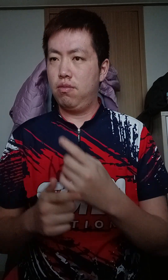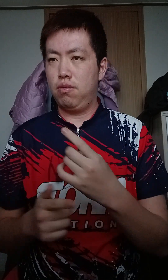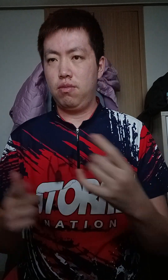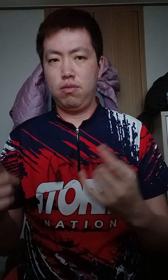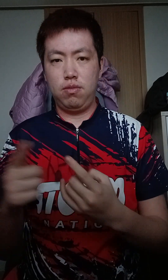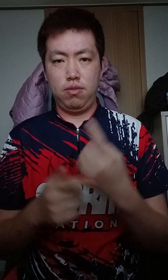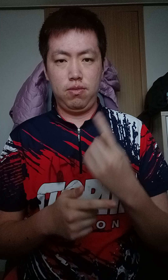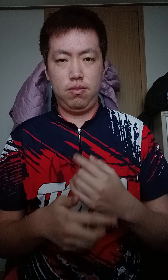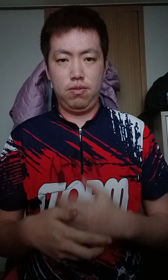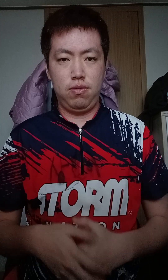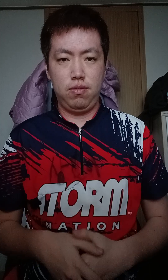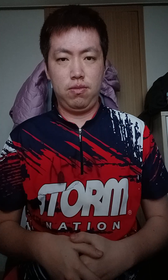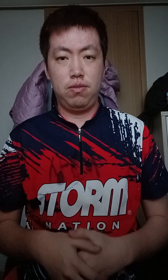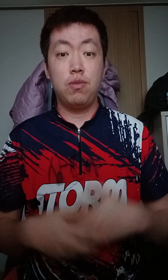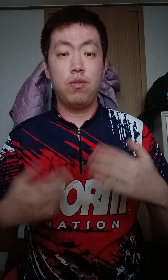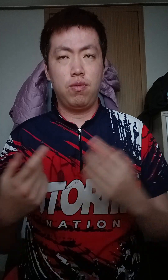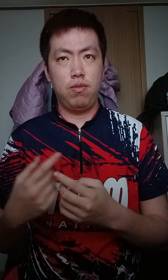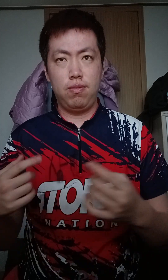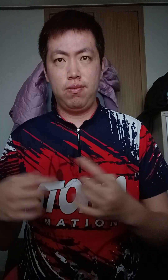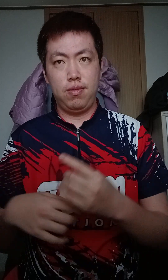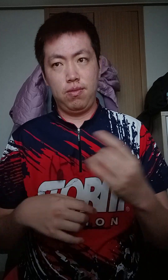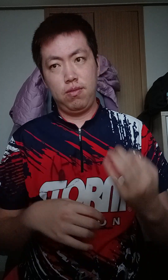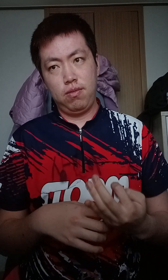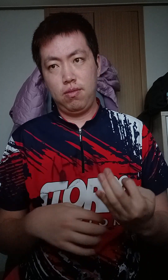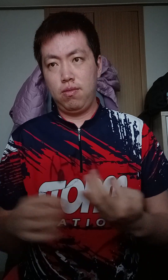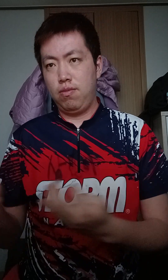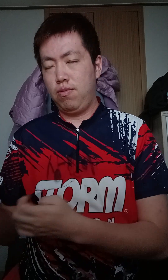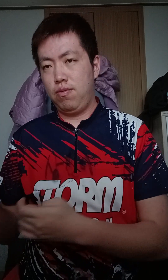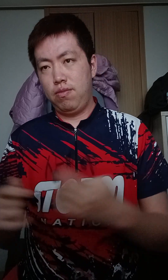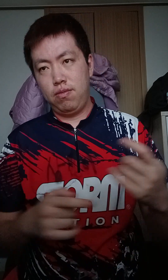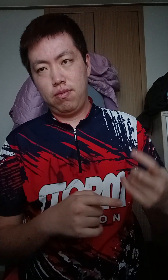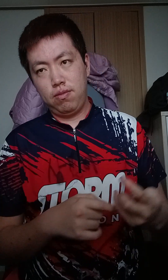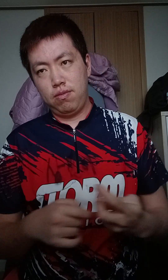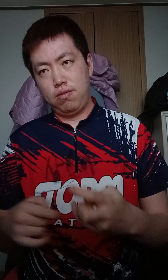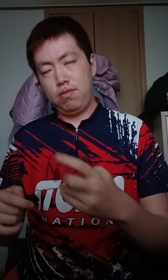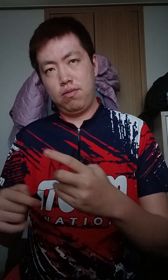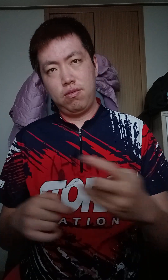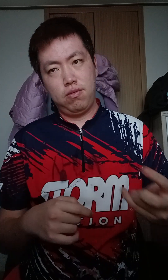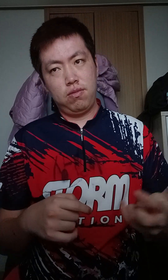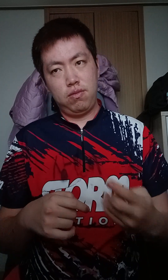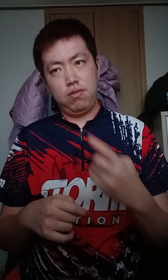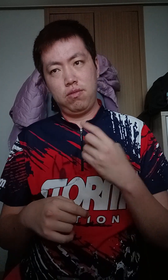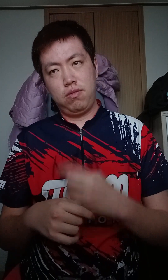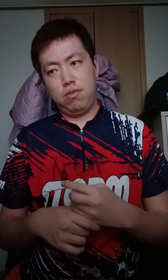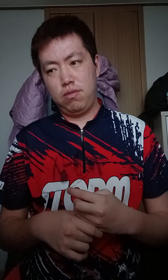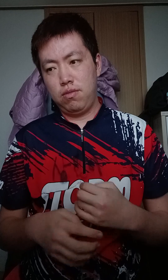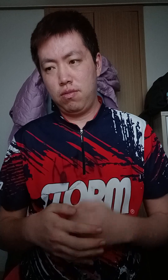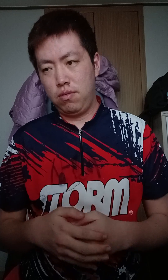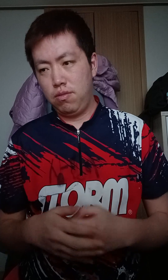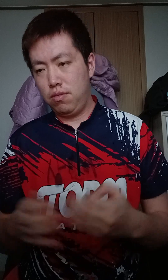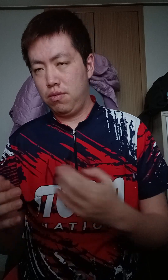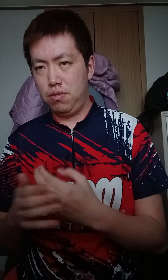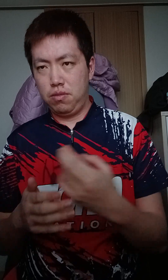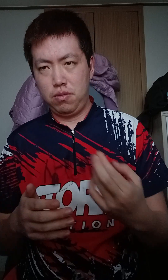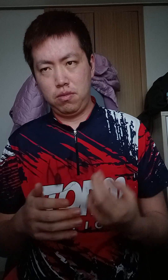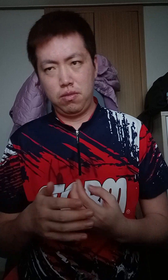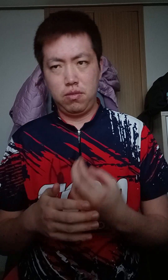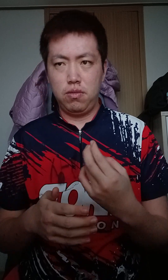비판하고 있습니다. 장애인들이 집에서 이제 나오고 싶어요. 근데 이런 것 때문에 못